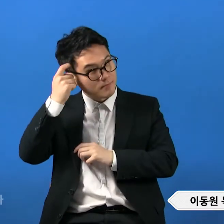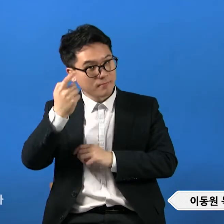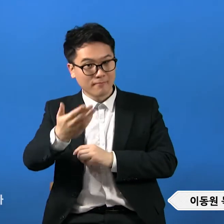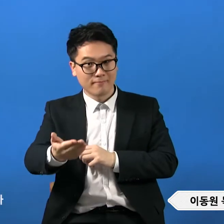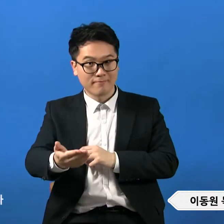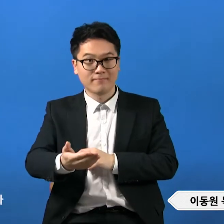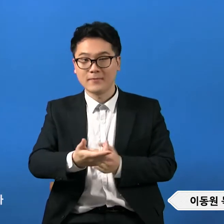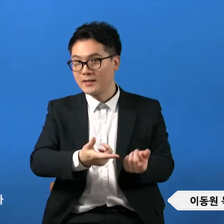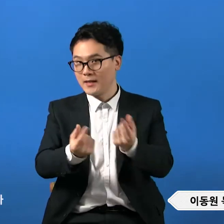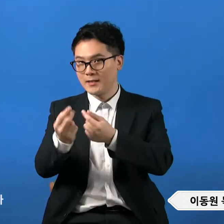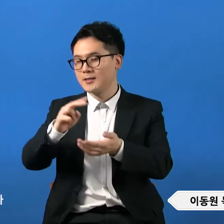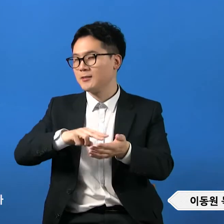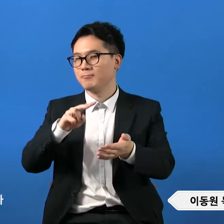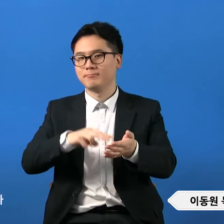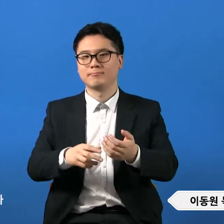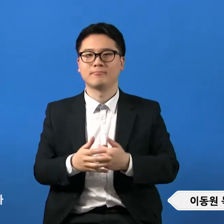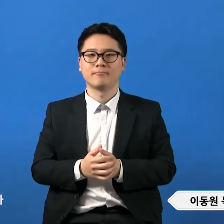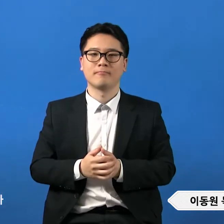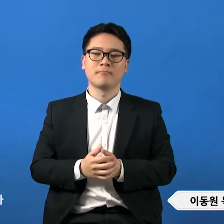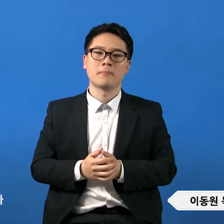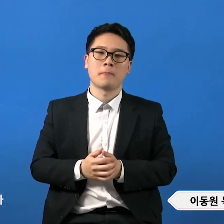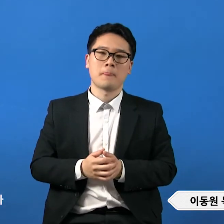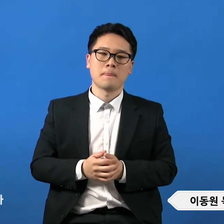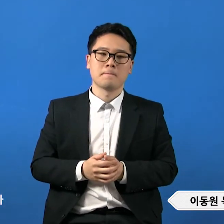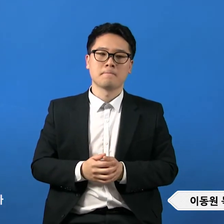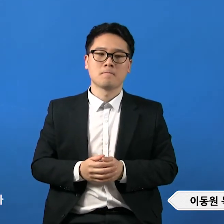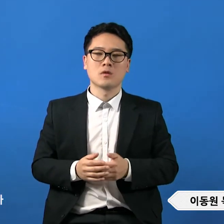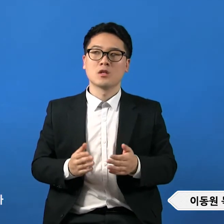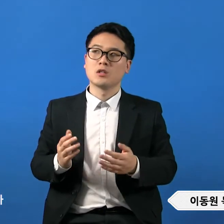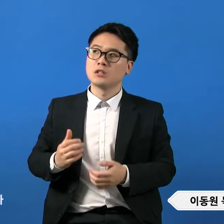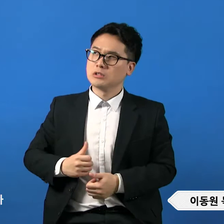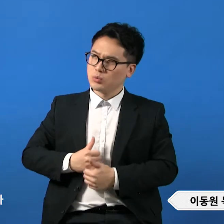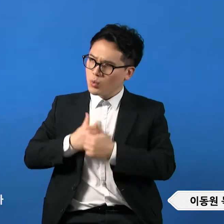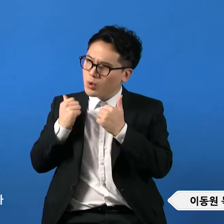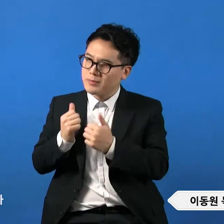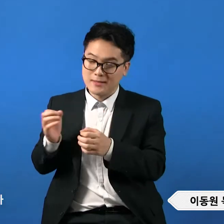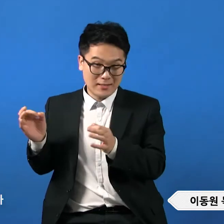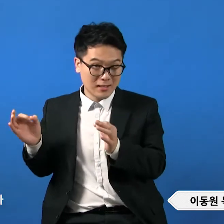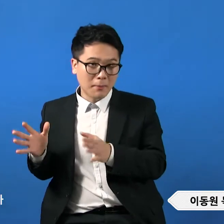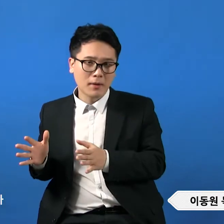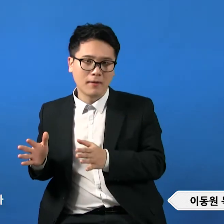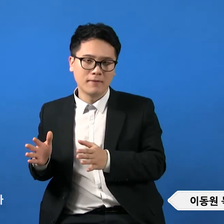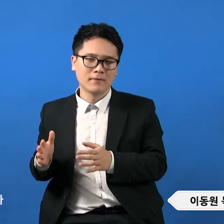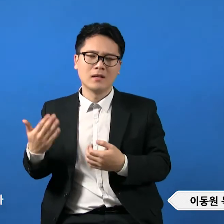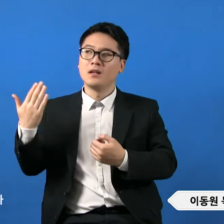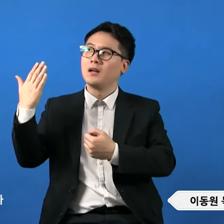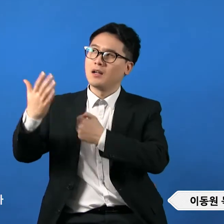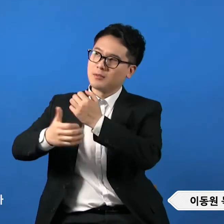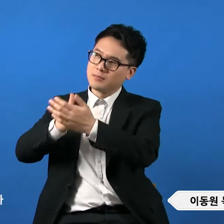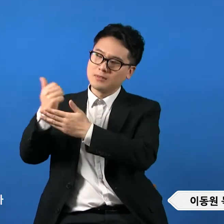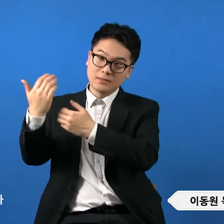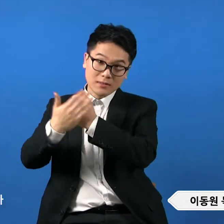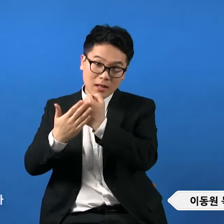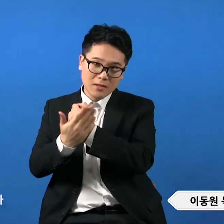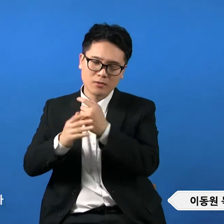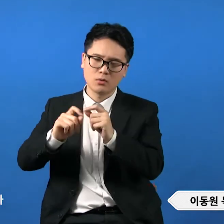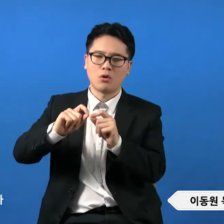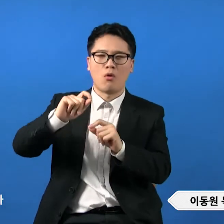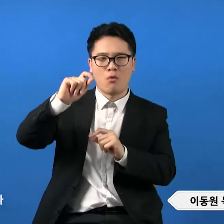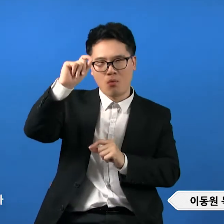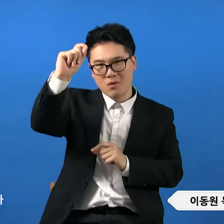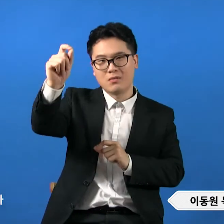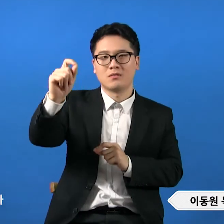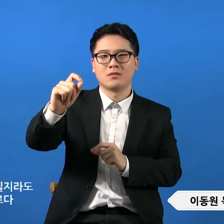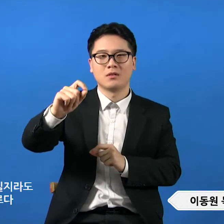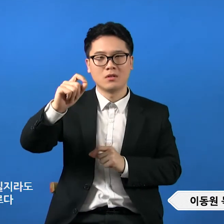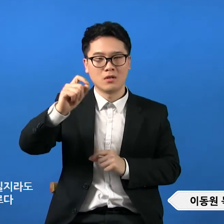같이 읽겠습니다. 시작. 그의 노염은 잠깐이요 그의 은총은 평생이로다. 저녁에는